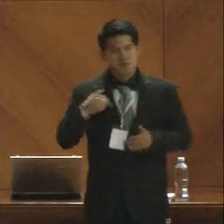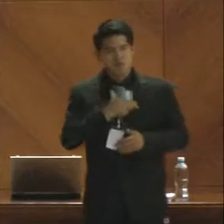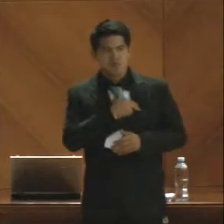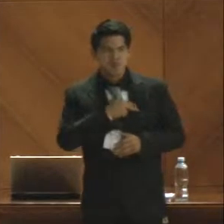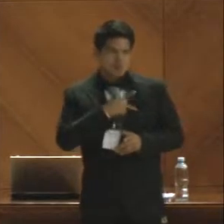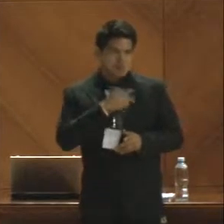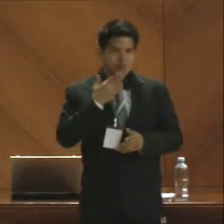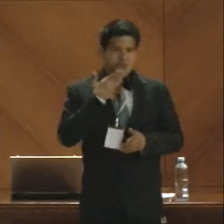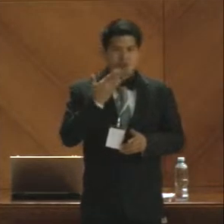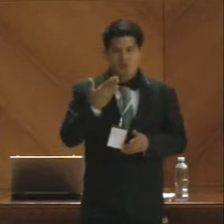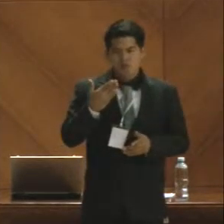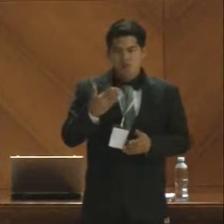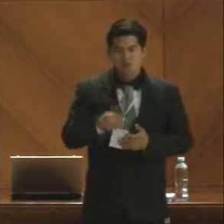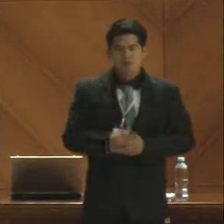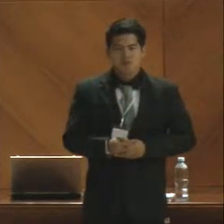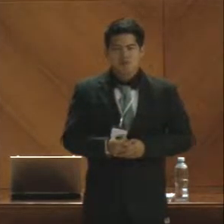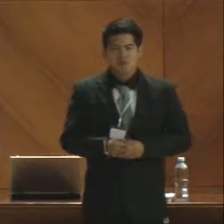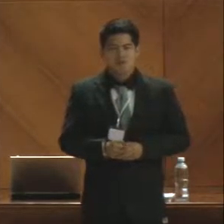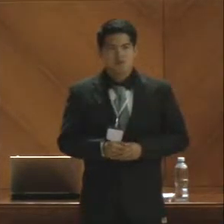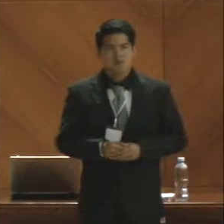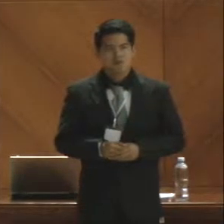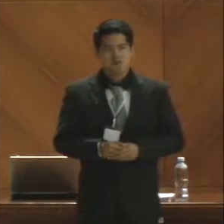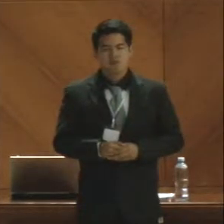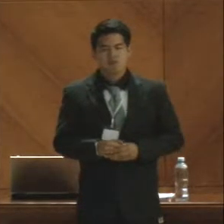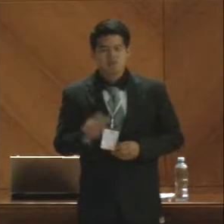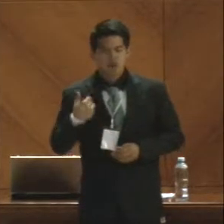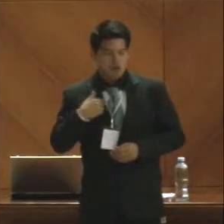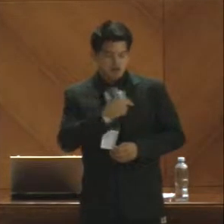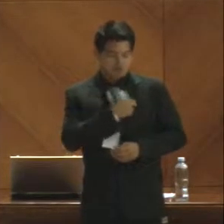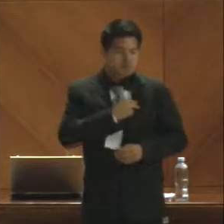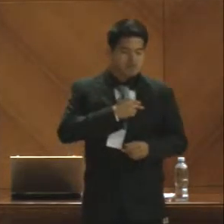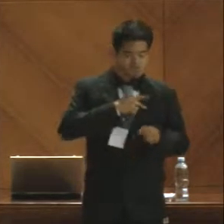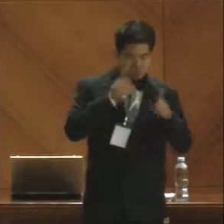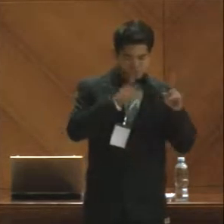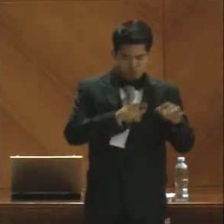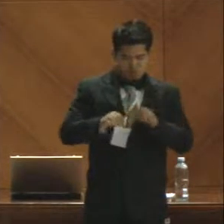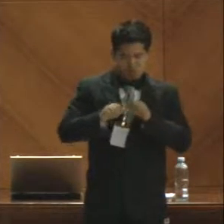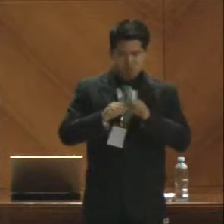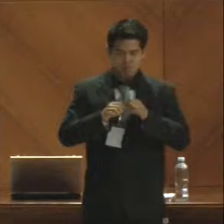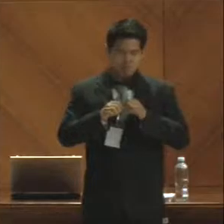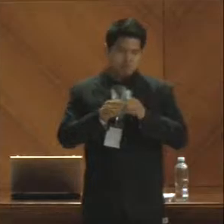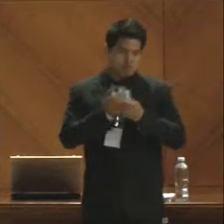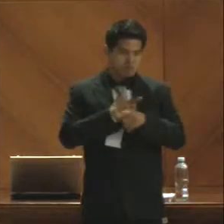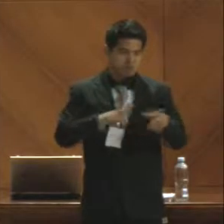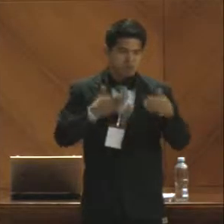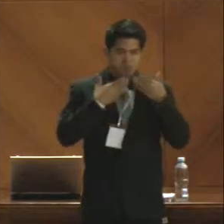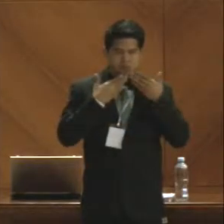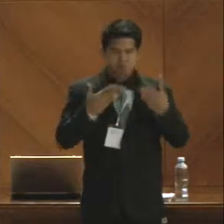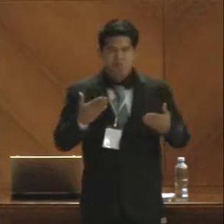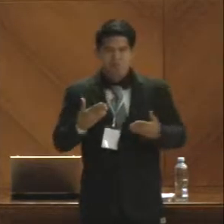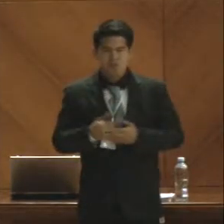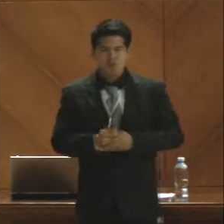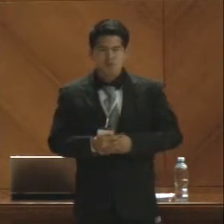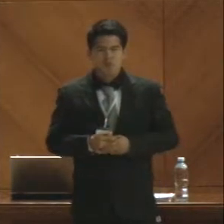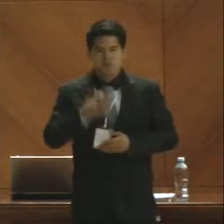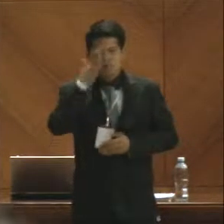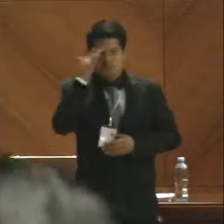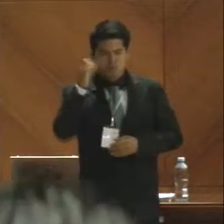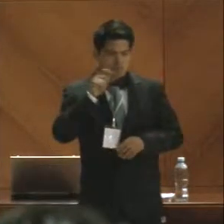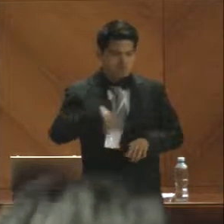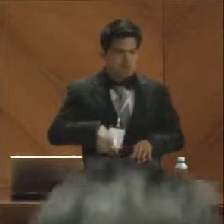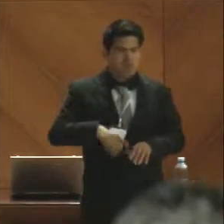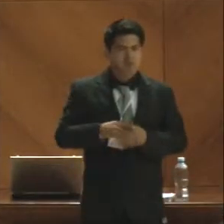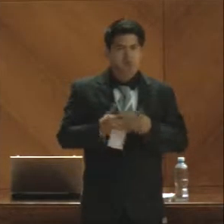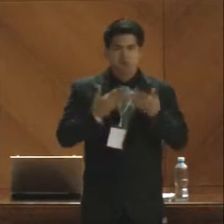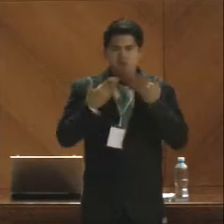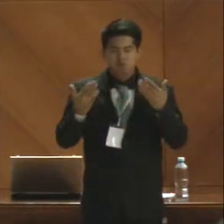les digo que la forma de defenderse del espionaje masivo es con software libre y criptografía. ¿Sí? ¿Por qué software libre? Porque el